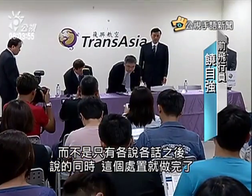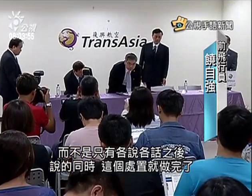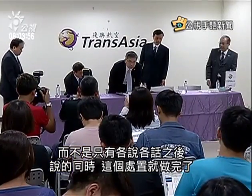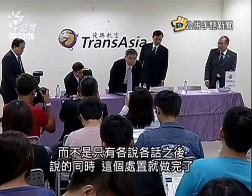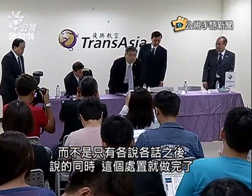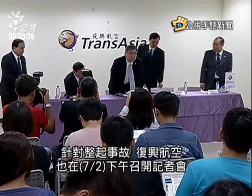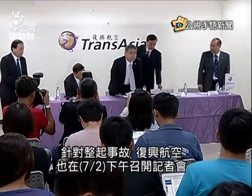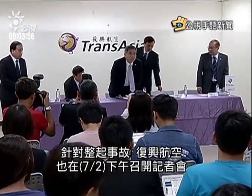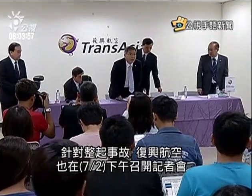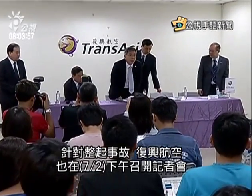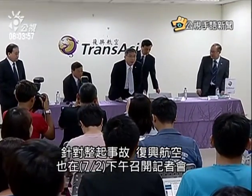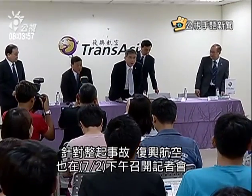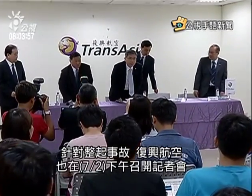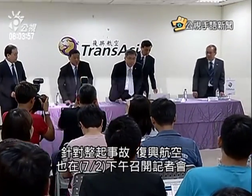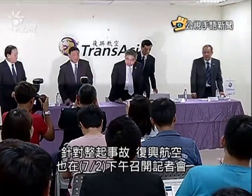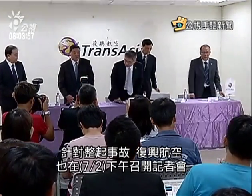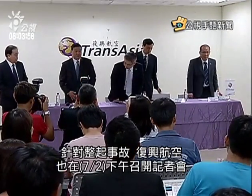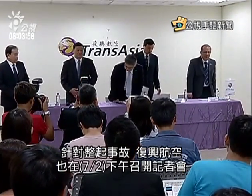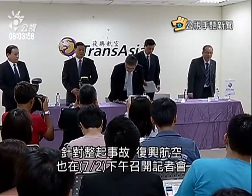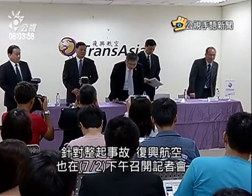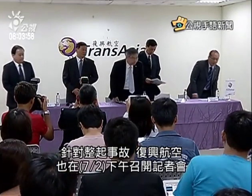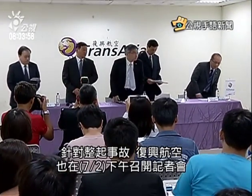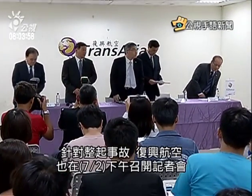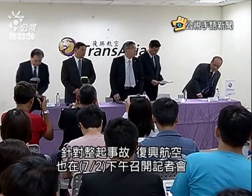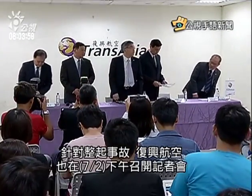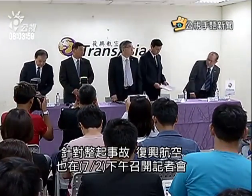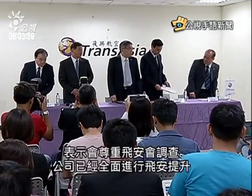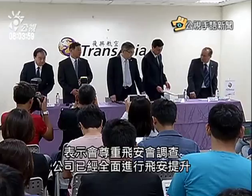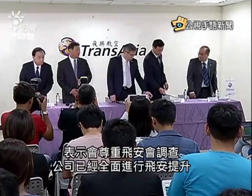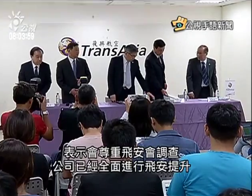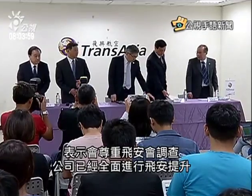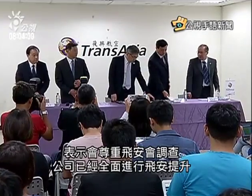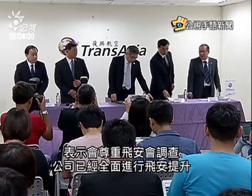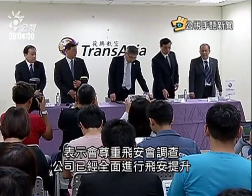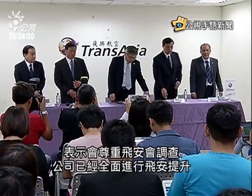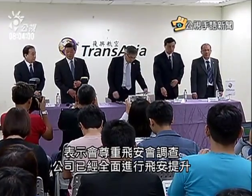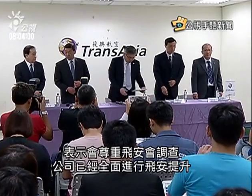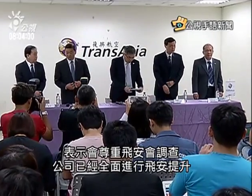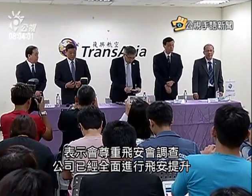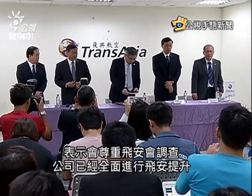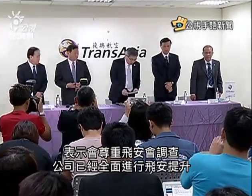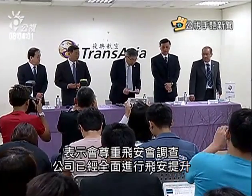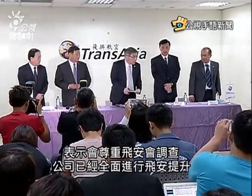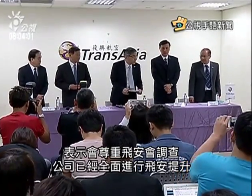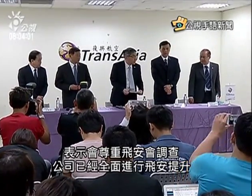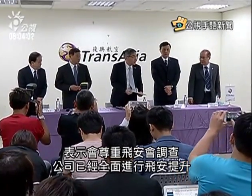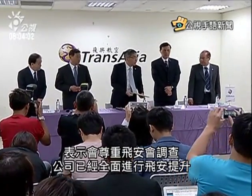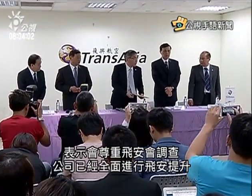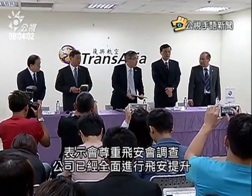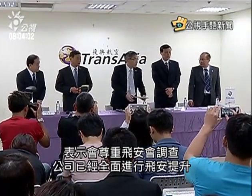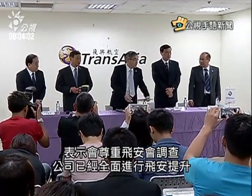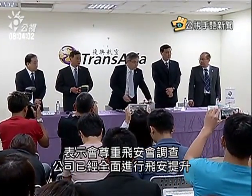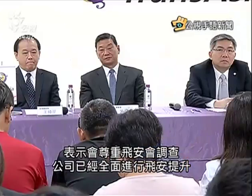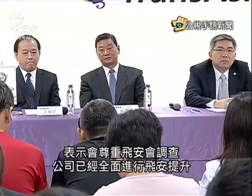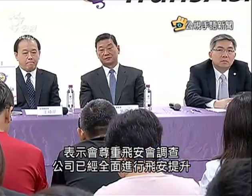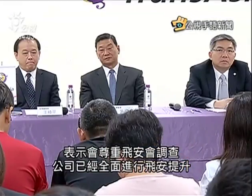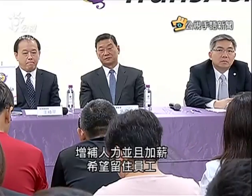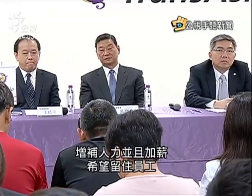针对整起事故，复兴航空也在下午召开记者会，表示尊重飞安会调查，公司已经全面进行飞安提升，增补人力，并且